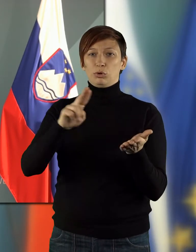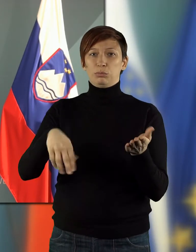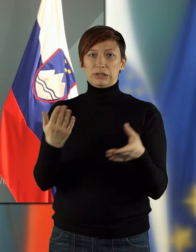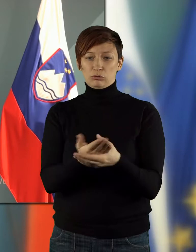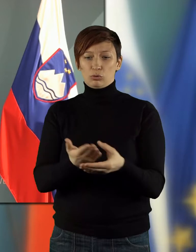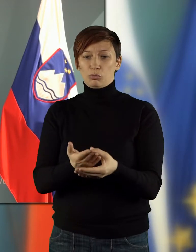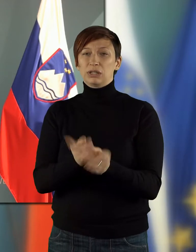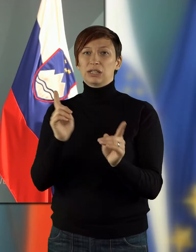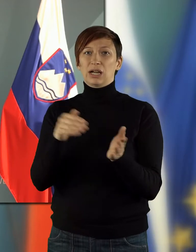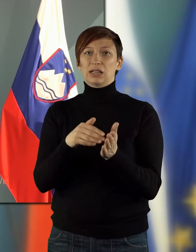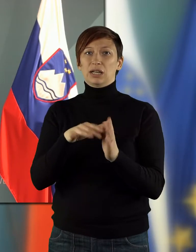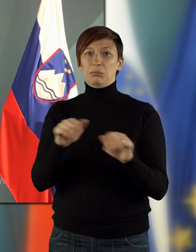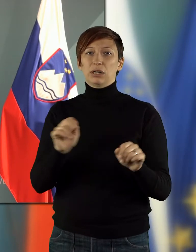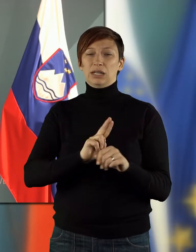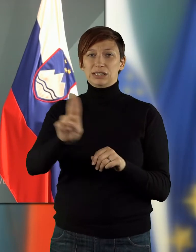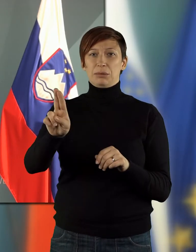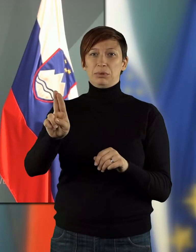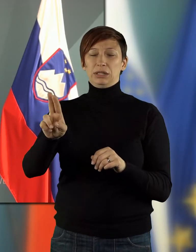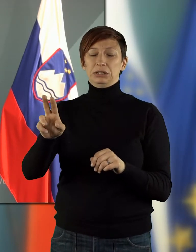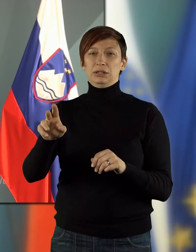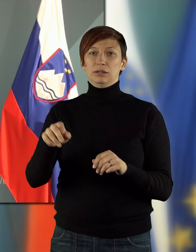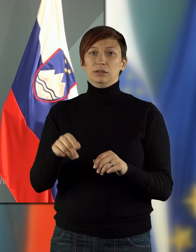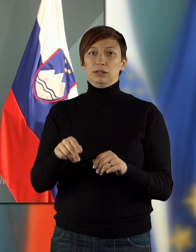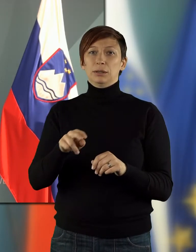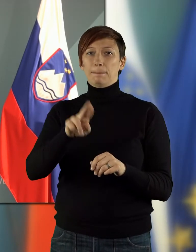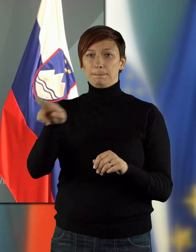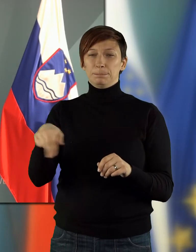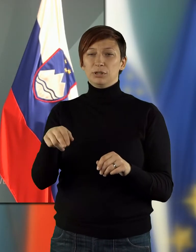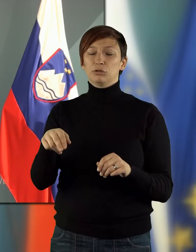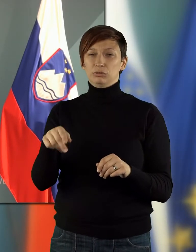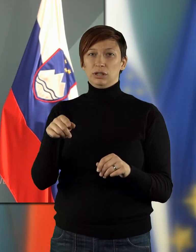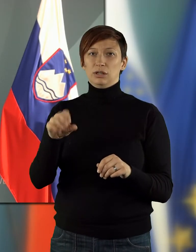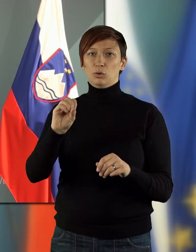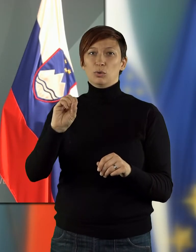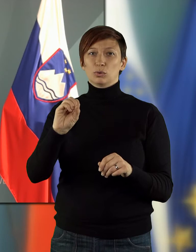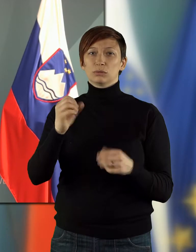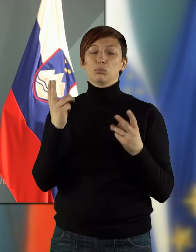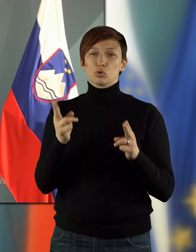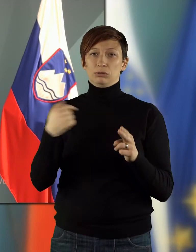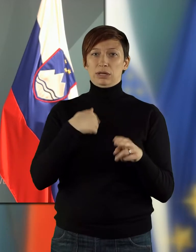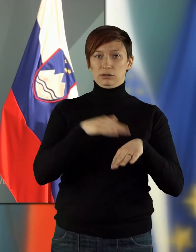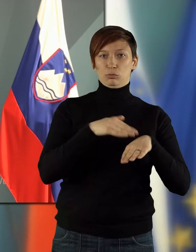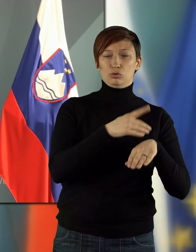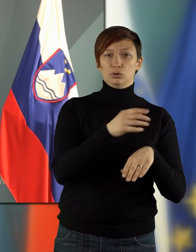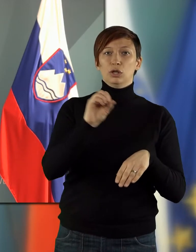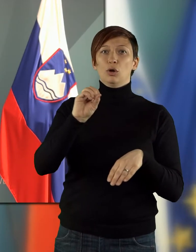tudi že določene dokumente, kaj je potrebno narediti naprej. Tako, da je imel možnost obvestiti